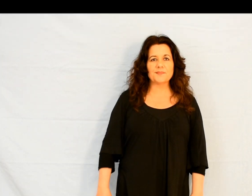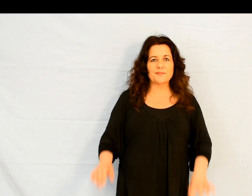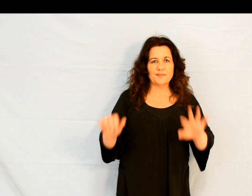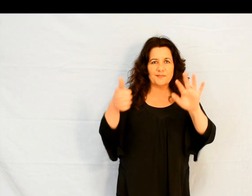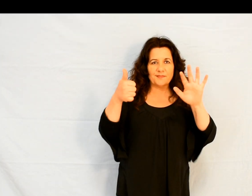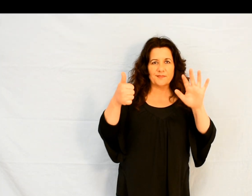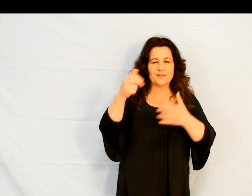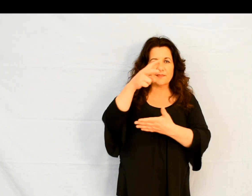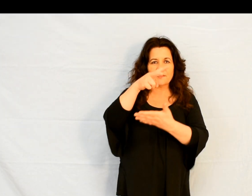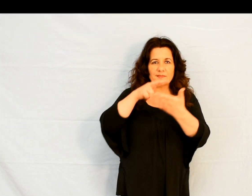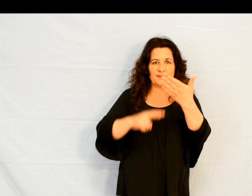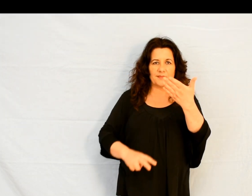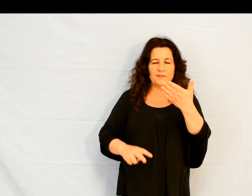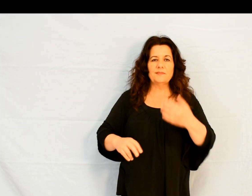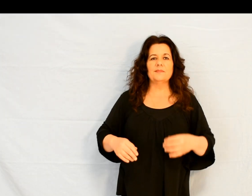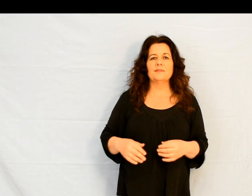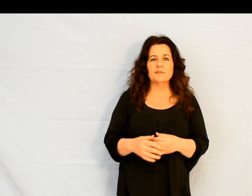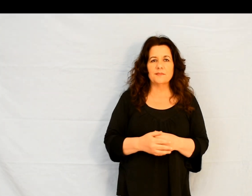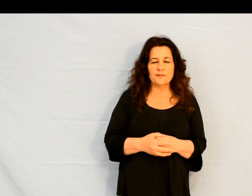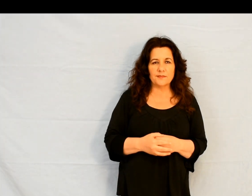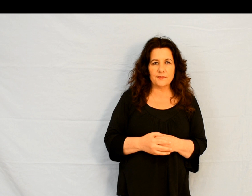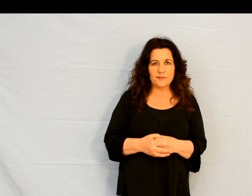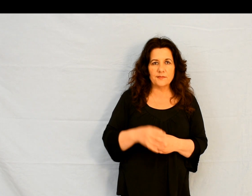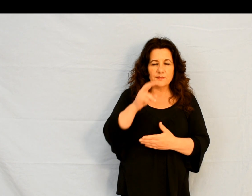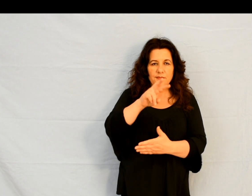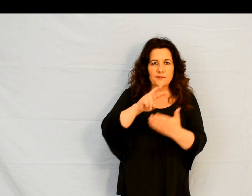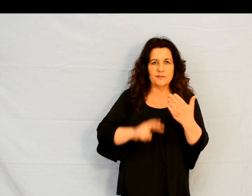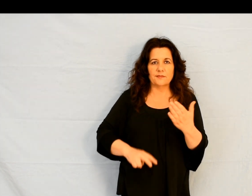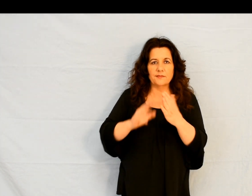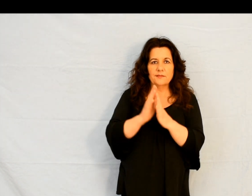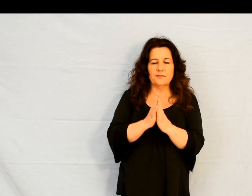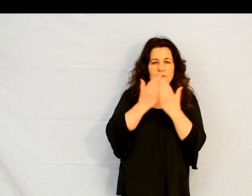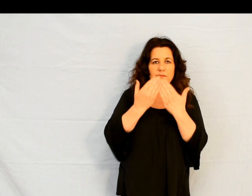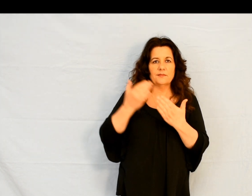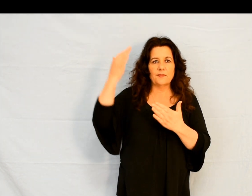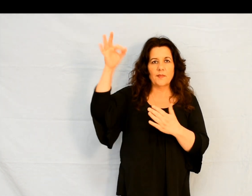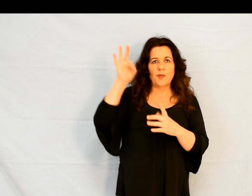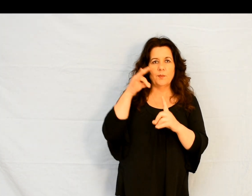Sixième lecture. Lecture du livre du prophète Baruch.